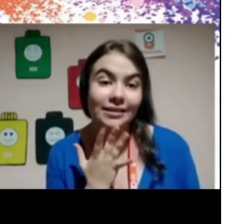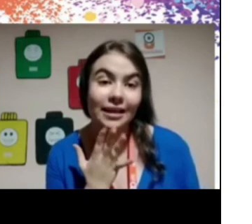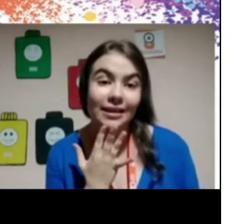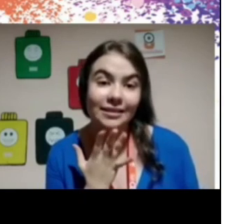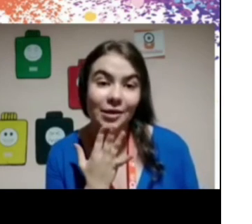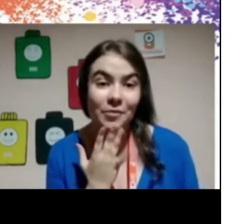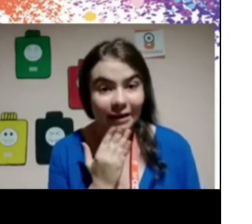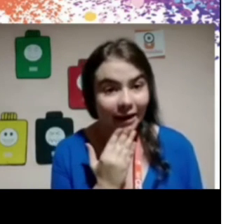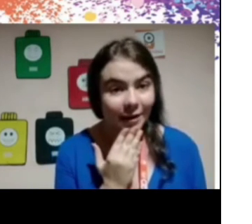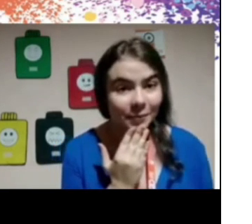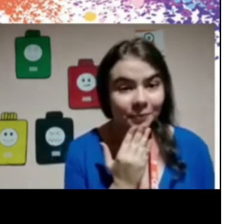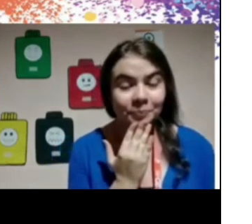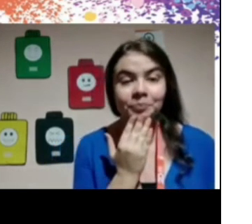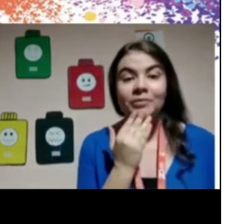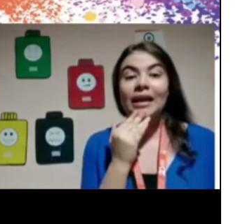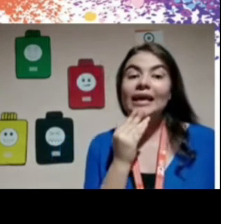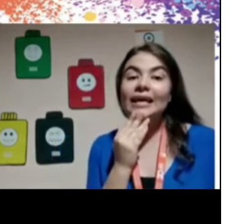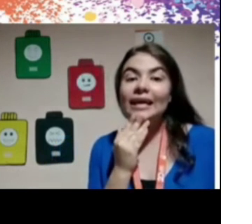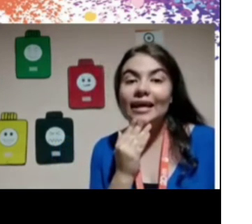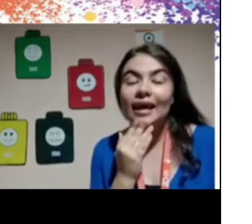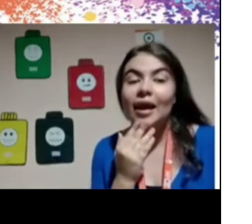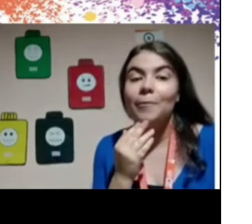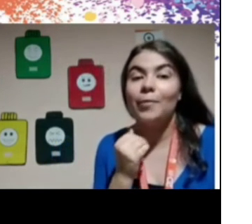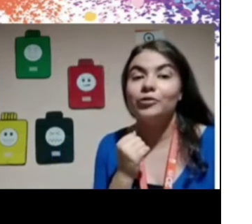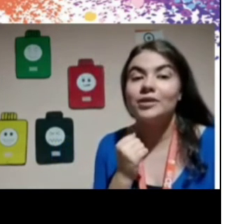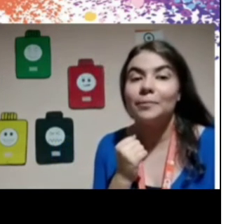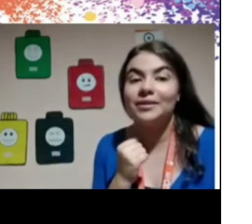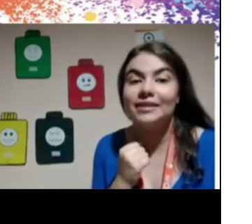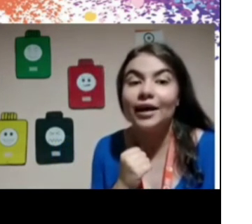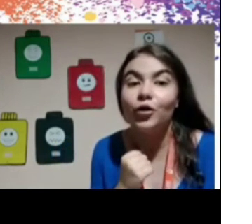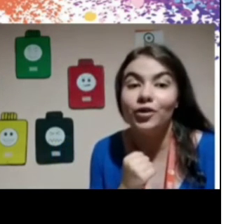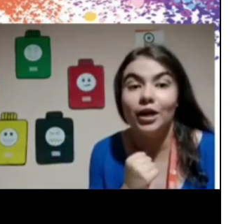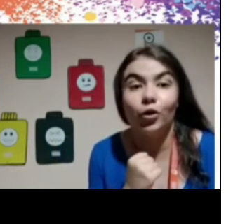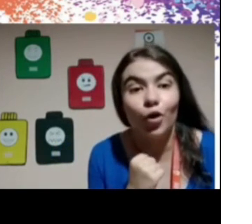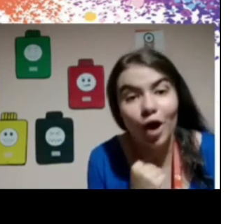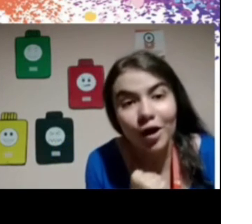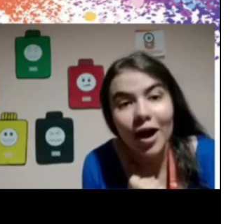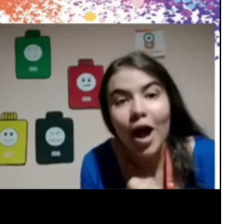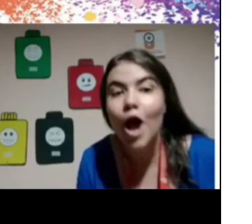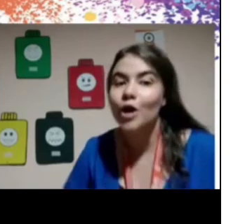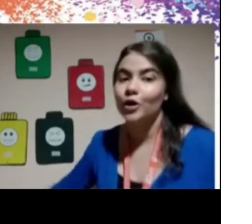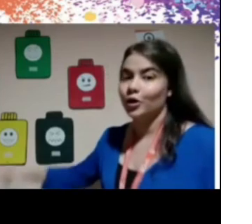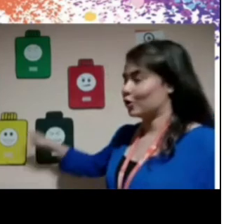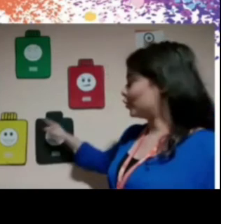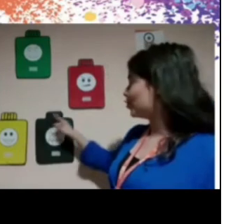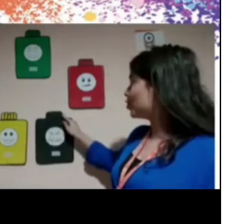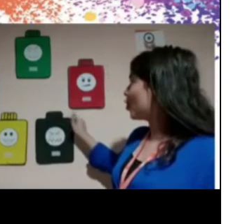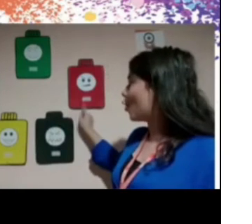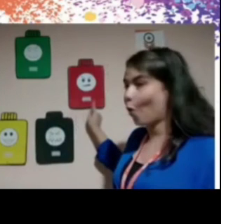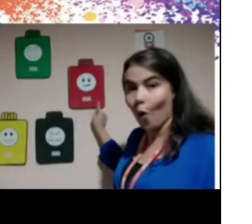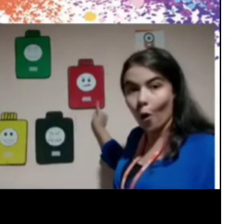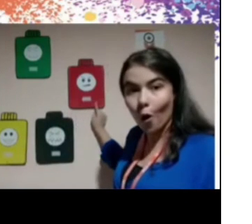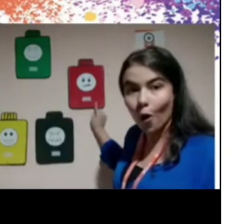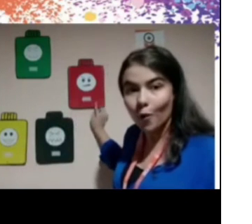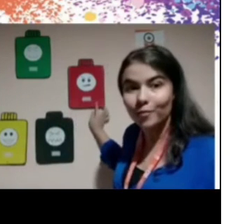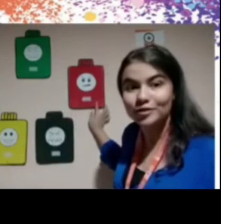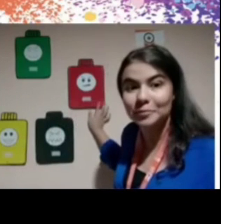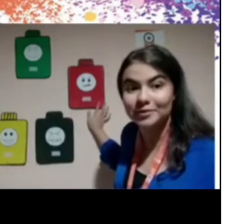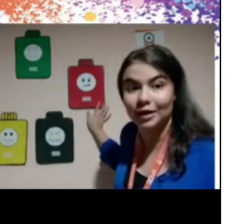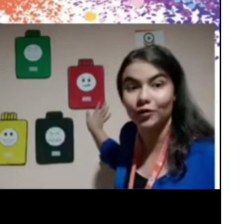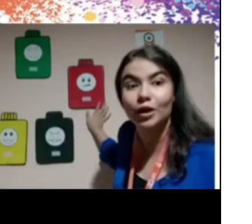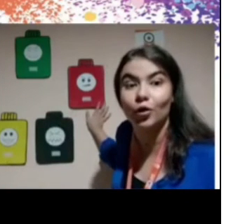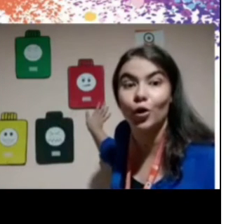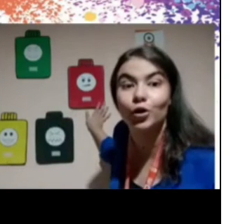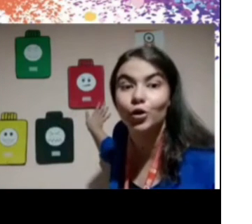Colores se hace de esta manera. Y vamos a empezar con el color rojo.